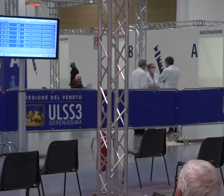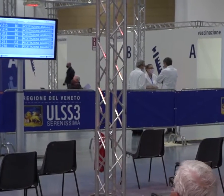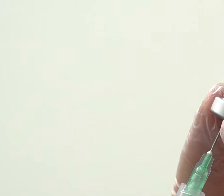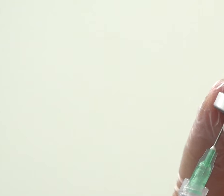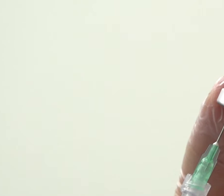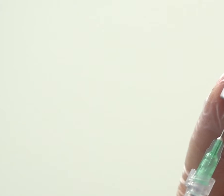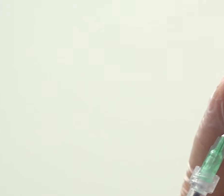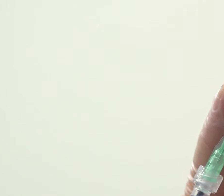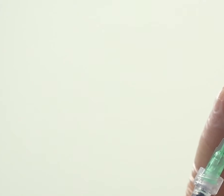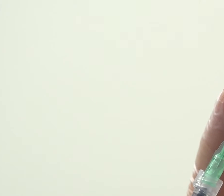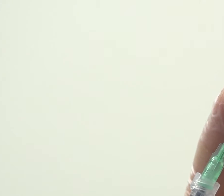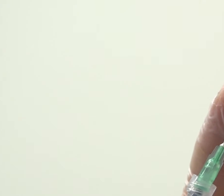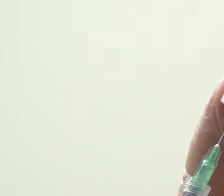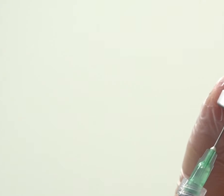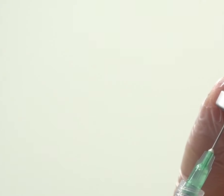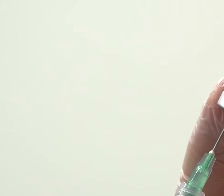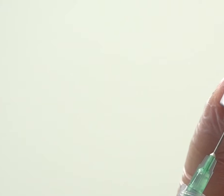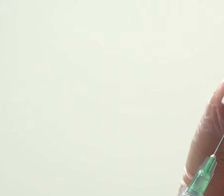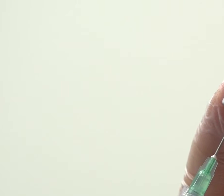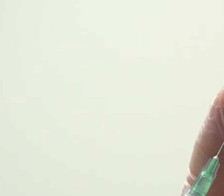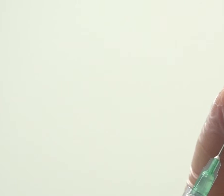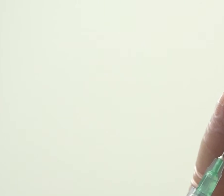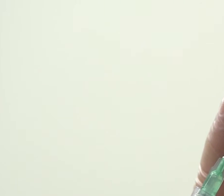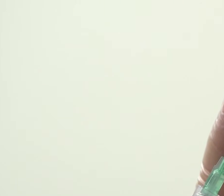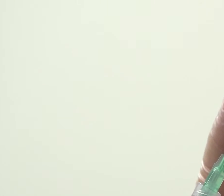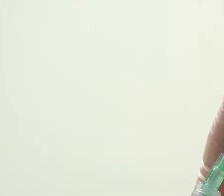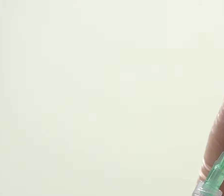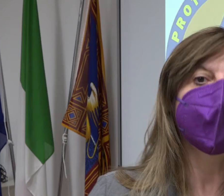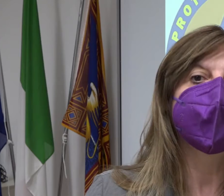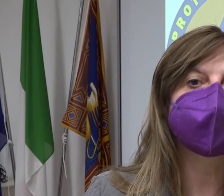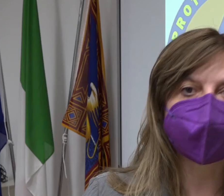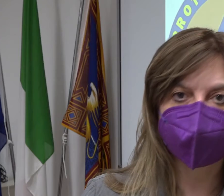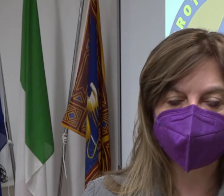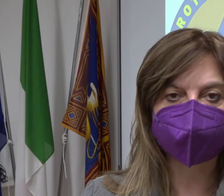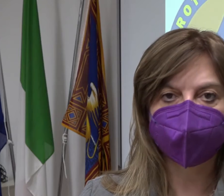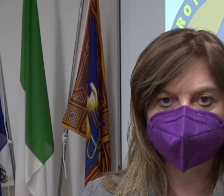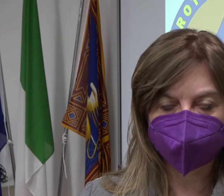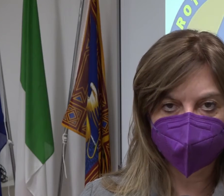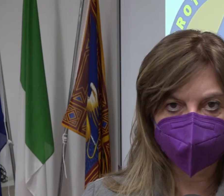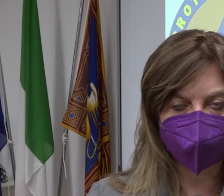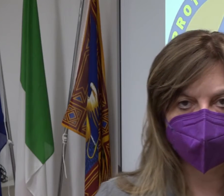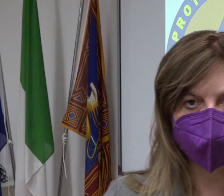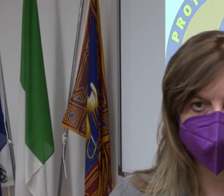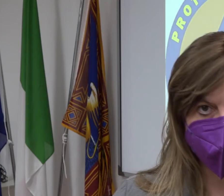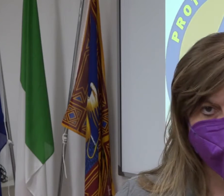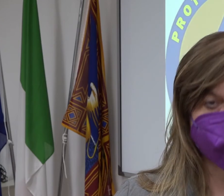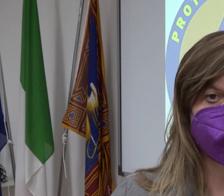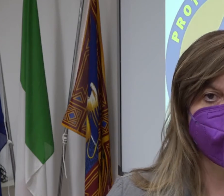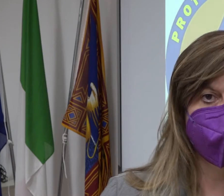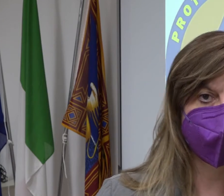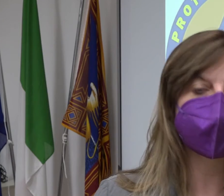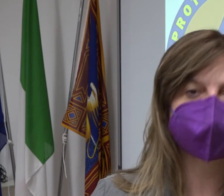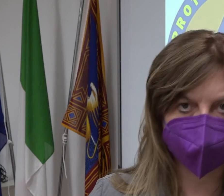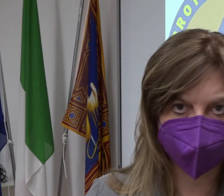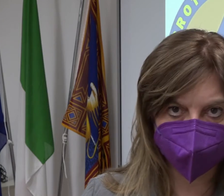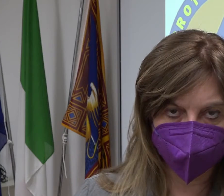spiegazioni di questo quantitativo di vaccini effettuati che sembra non rientrino nelle